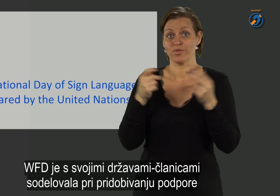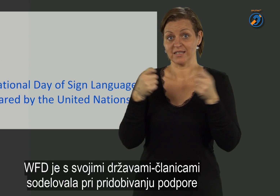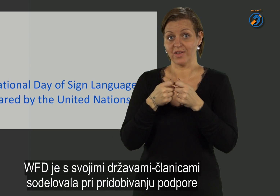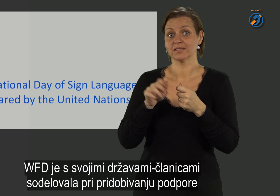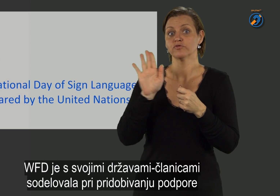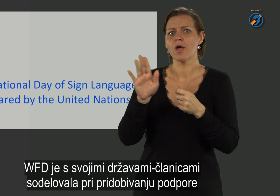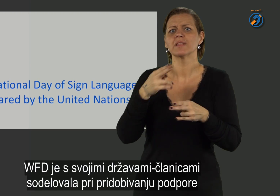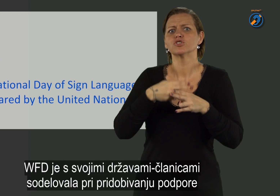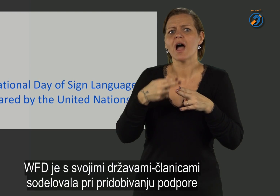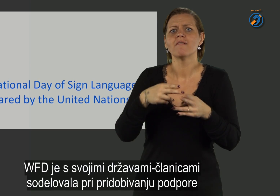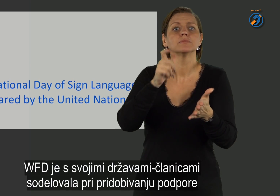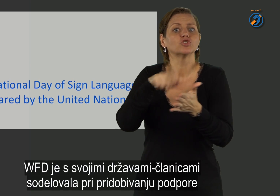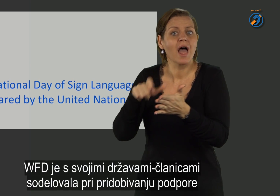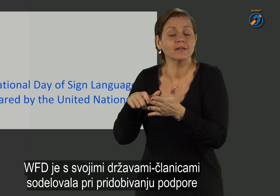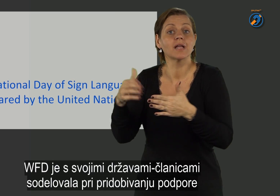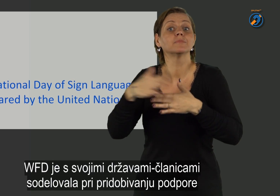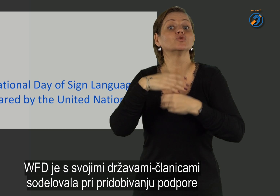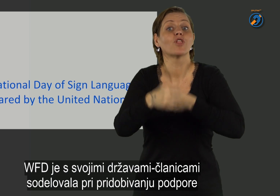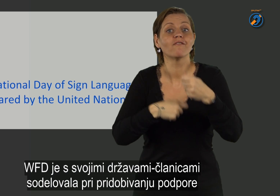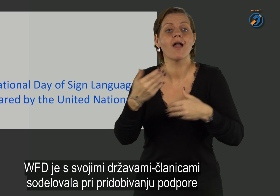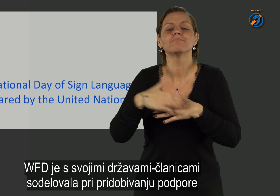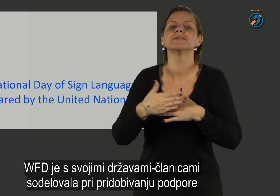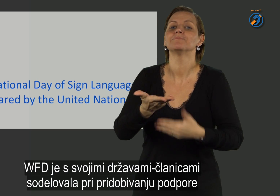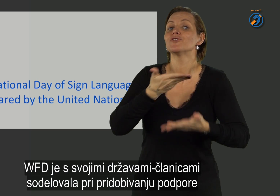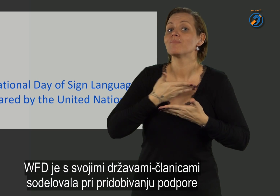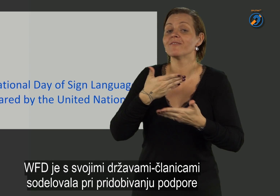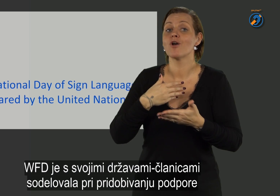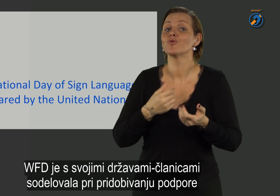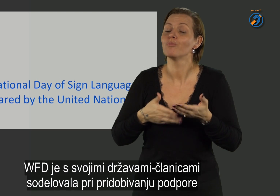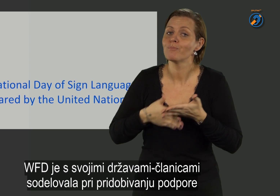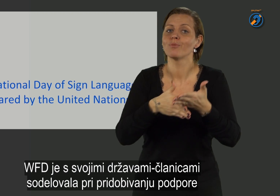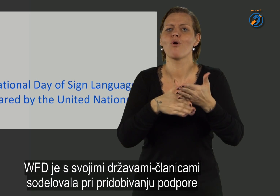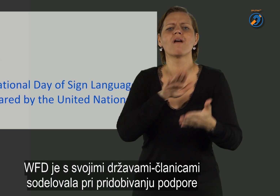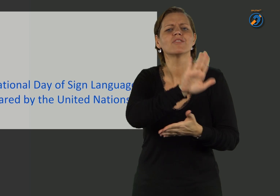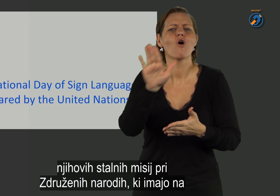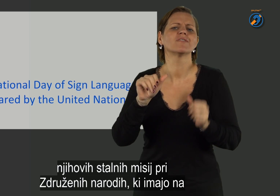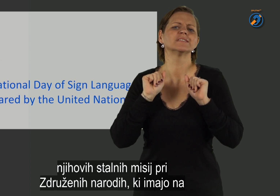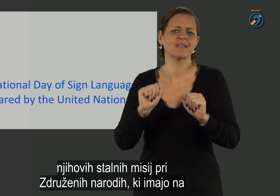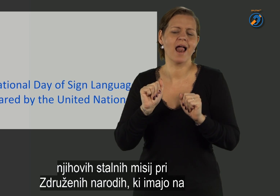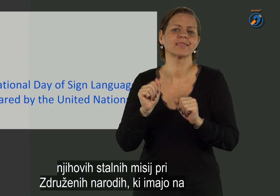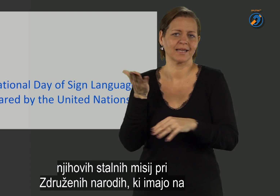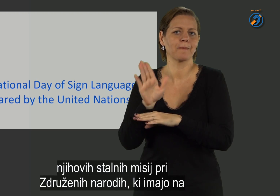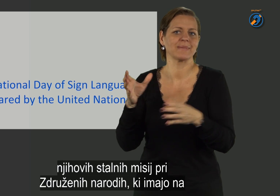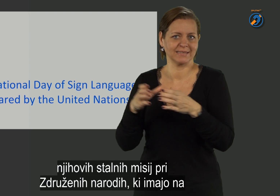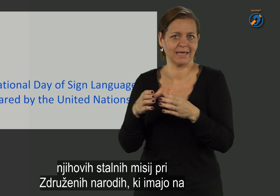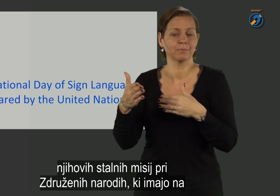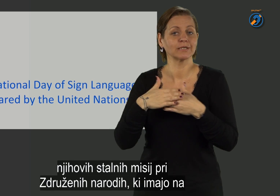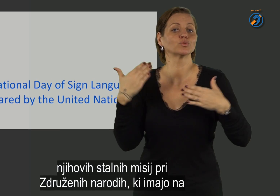Svetovna zveza gluhih je s svojimi državami članicami sodelovala pri pridobivanju podpore njihovih stalnih misij pri Združenih